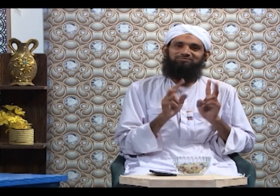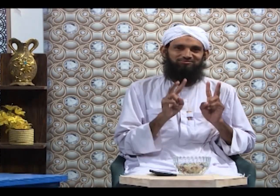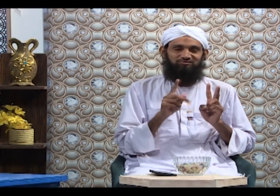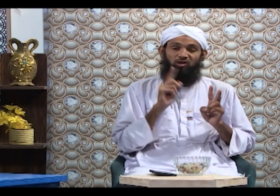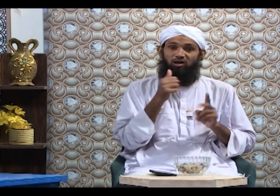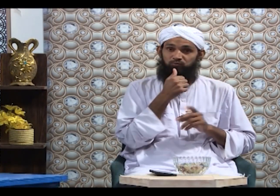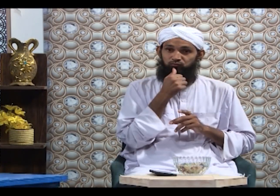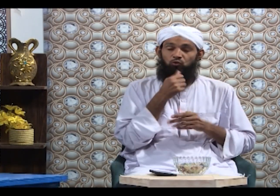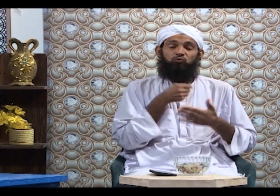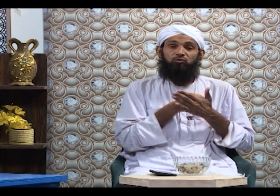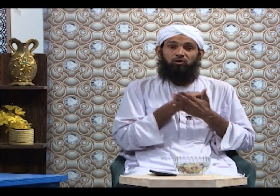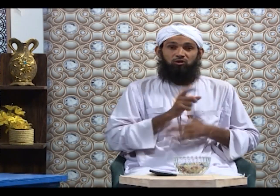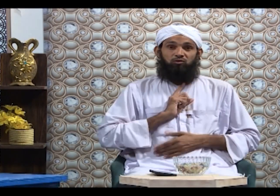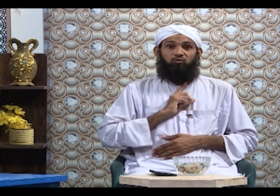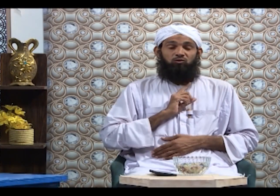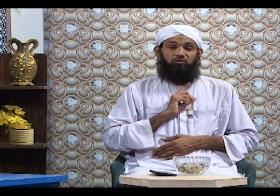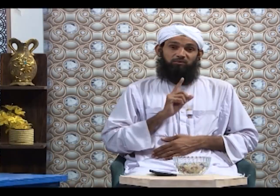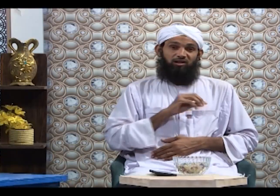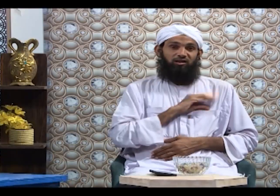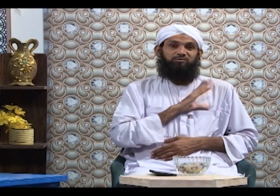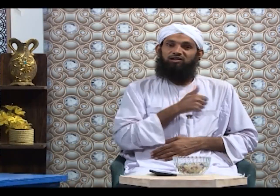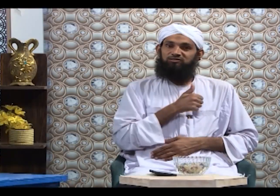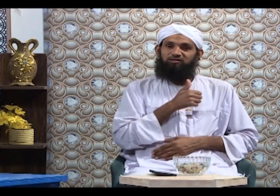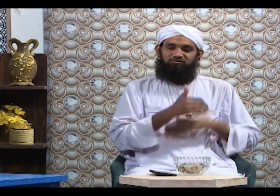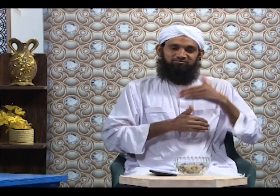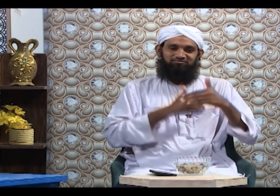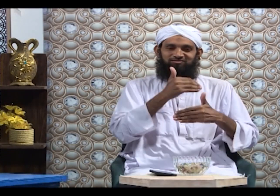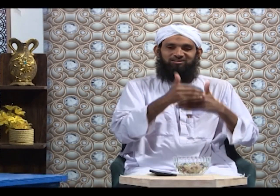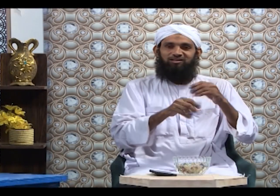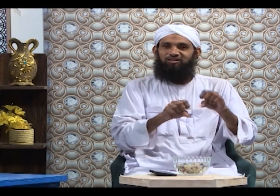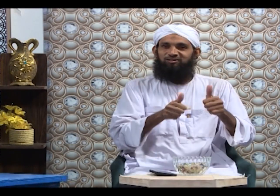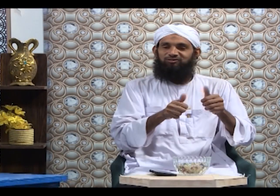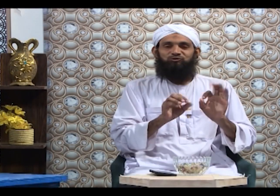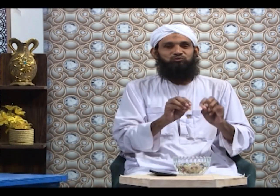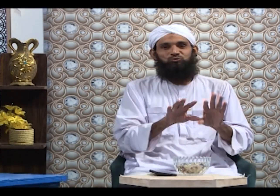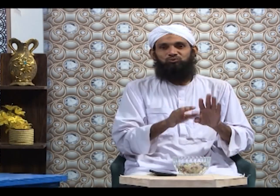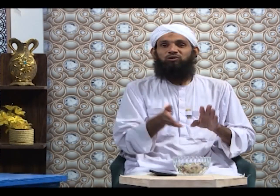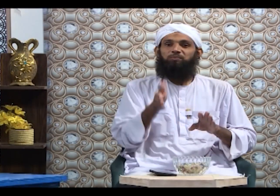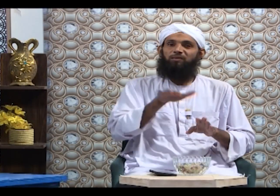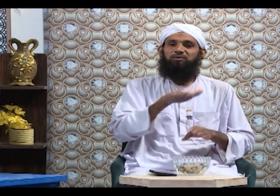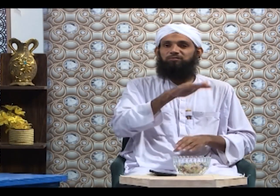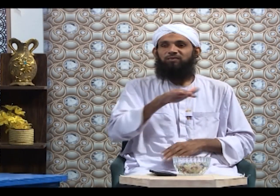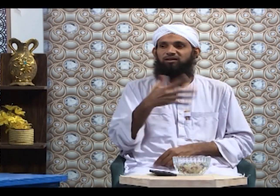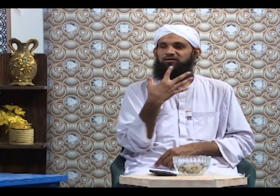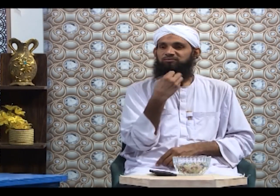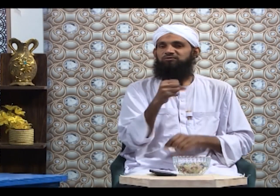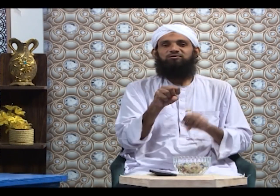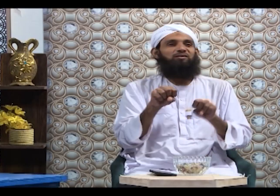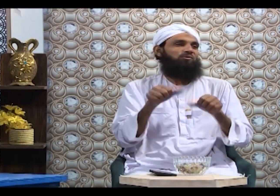اصلاح کرنی ہوگی، کیونکہ اسلامی طریقے پر اولاد کی تربیت کا خواب اسی وقت پورا ہو سکے گا جب ماں باپ اور دیگر اہل خانہ